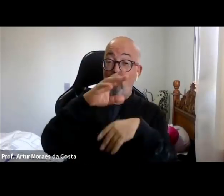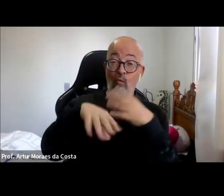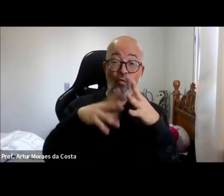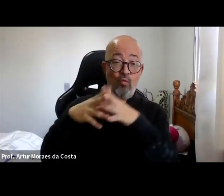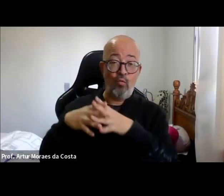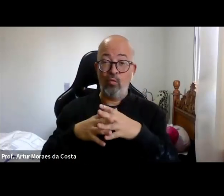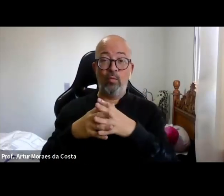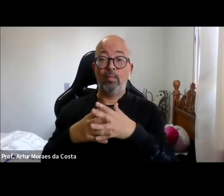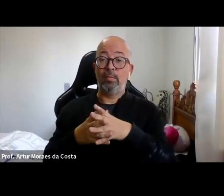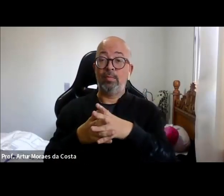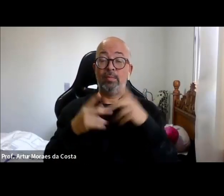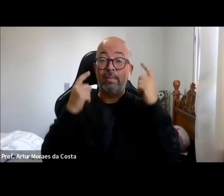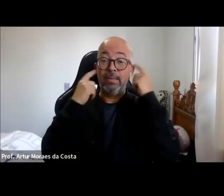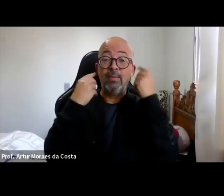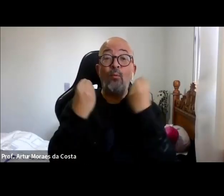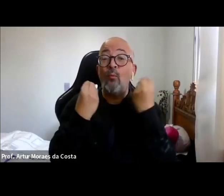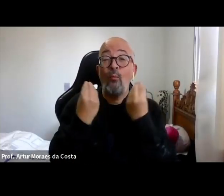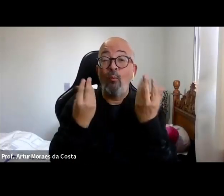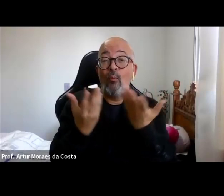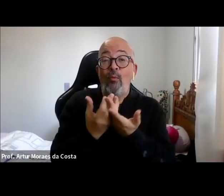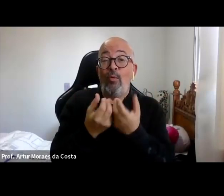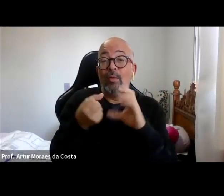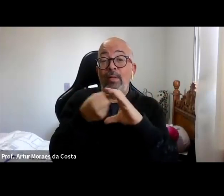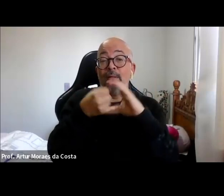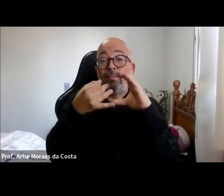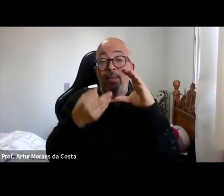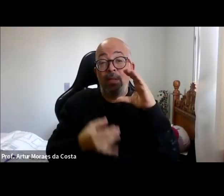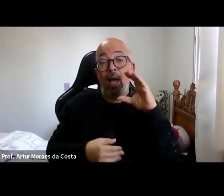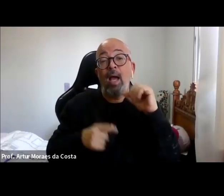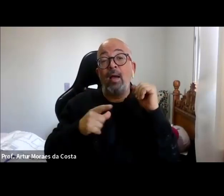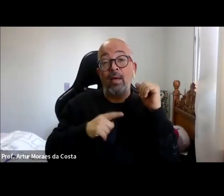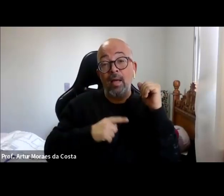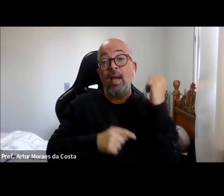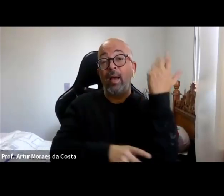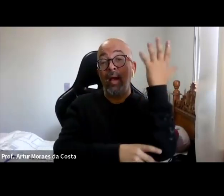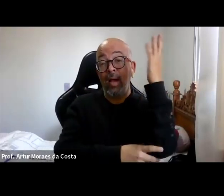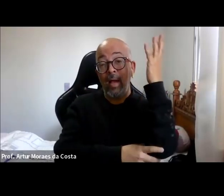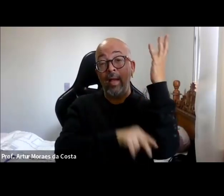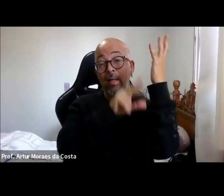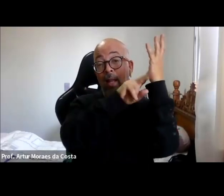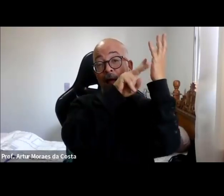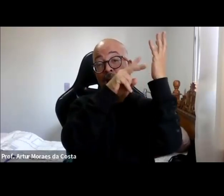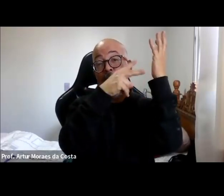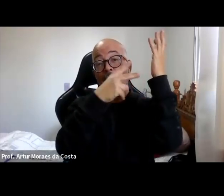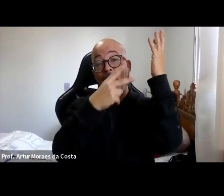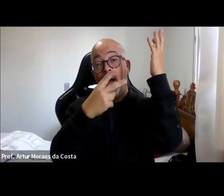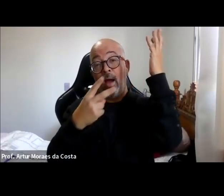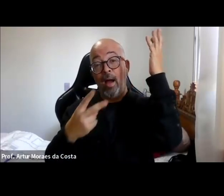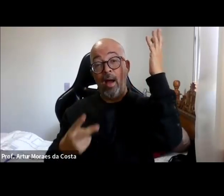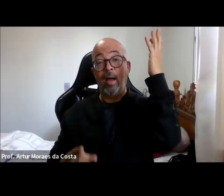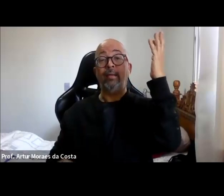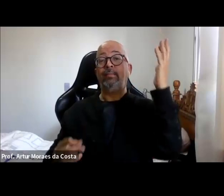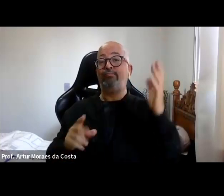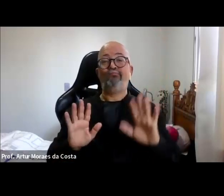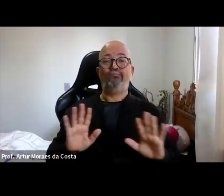de escribirle es que está cayendo una iguana tienes que quitarte porque te puede caer en la cabeza